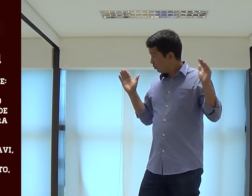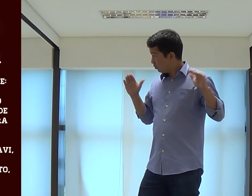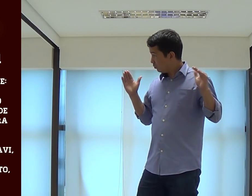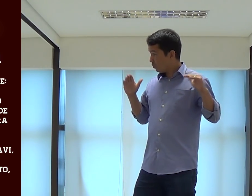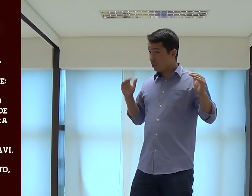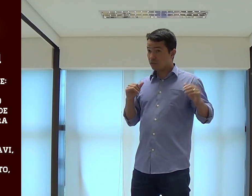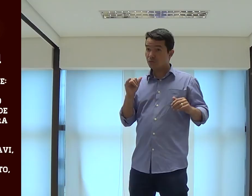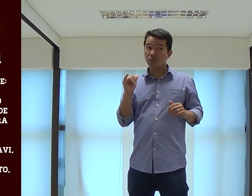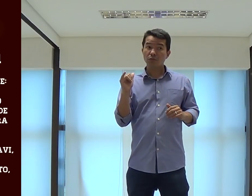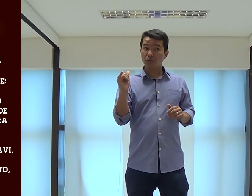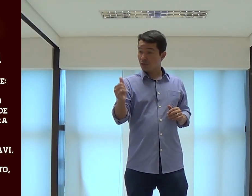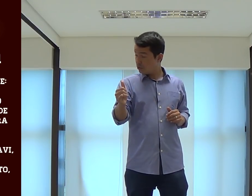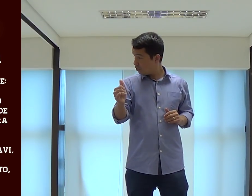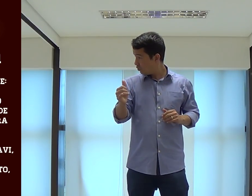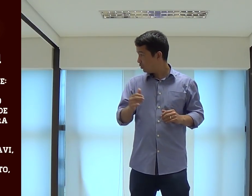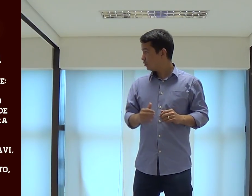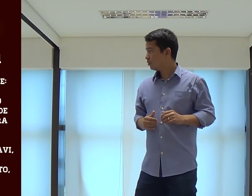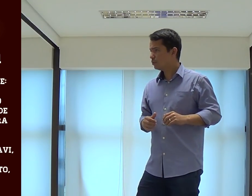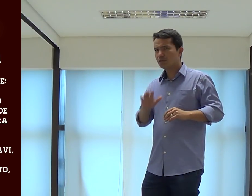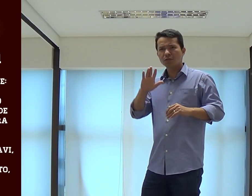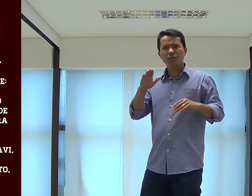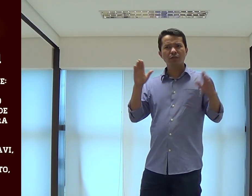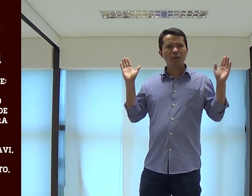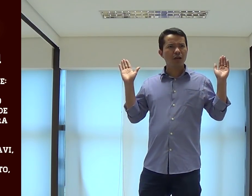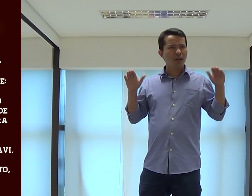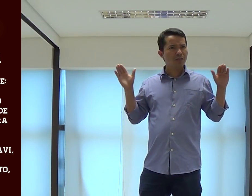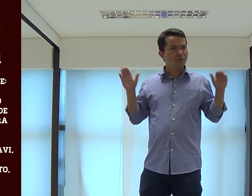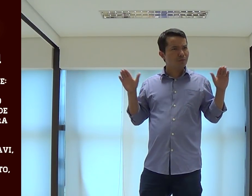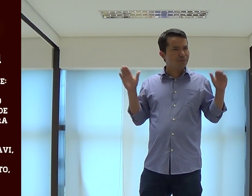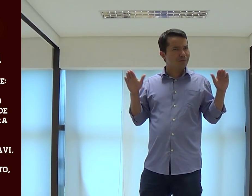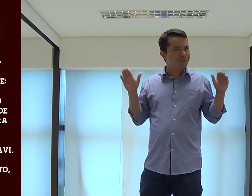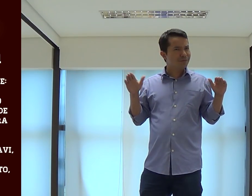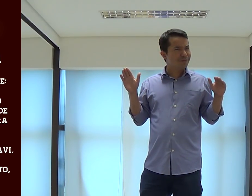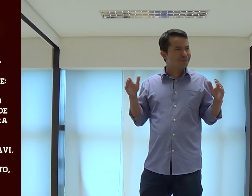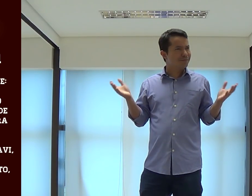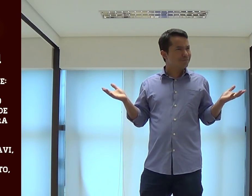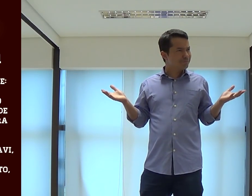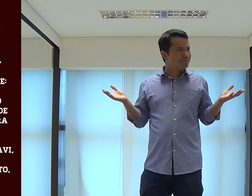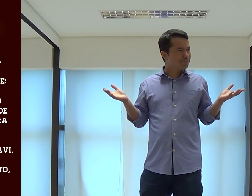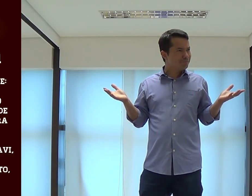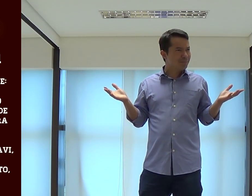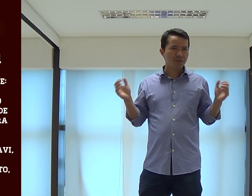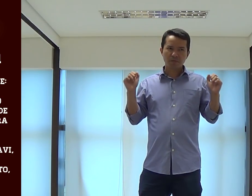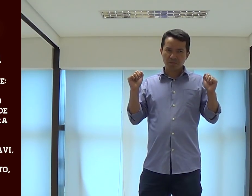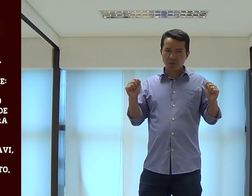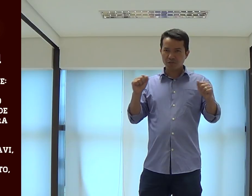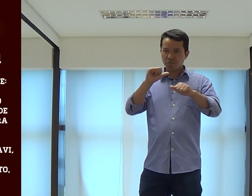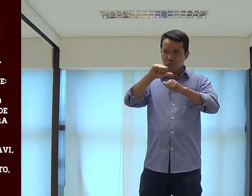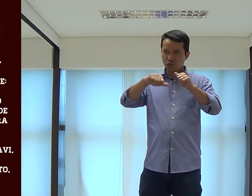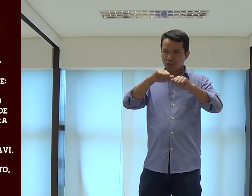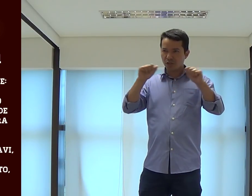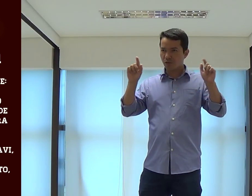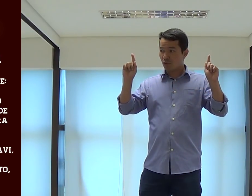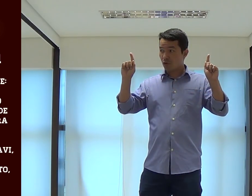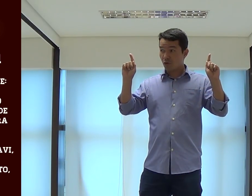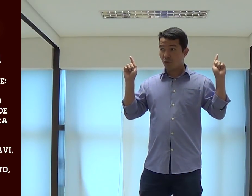Mas o anjo lhes disse: peraí, o anjo, é? Ele